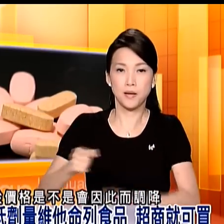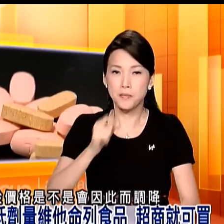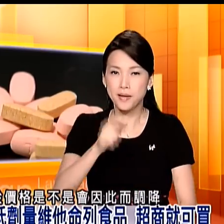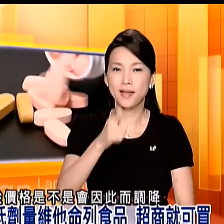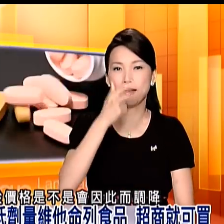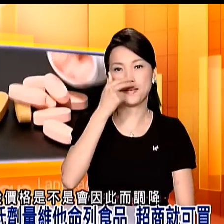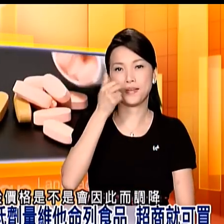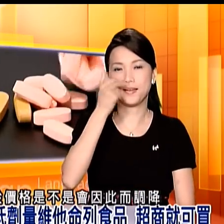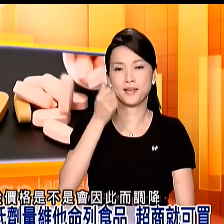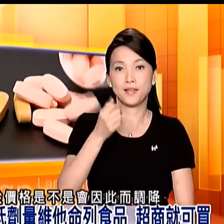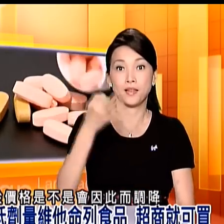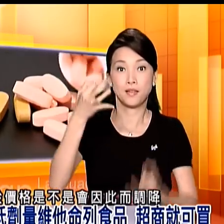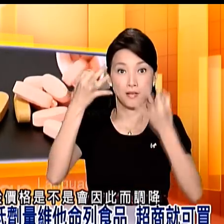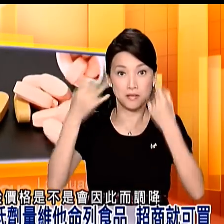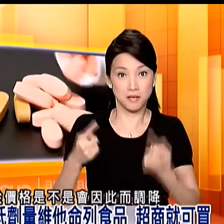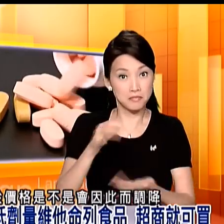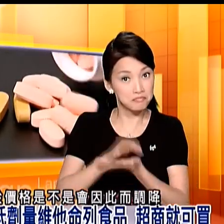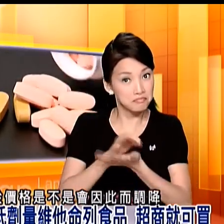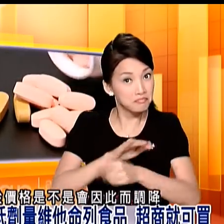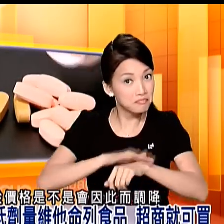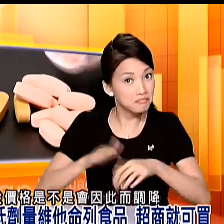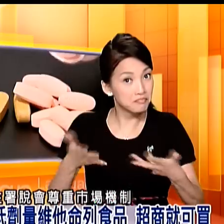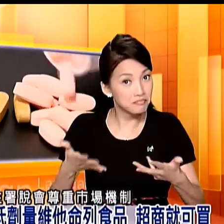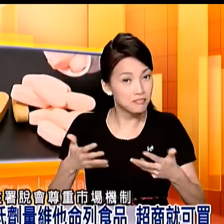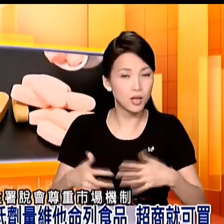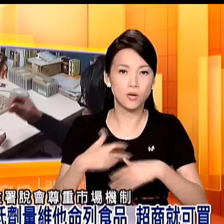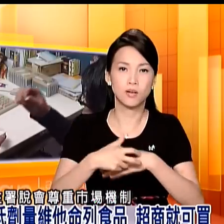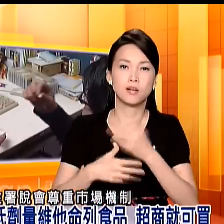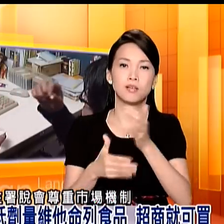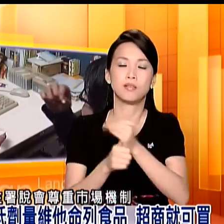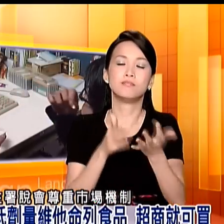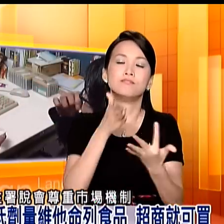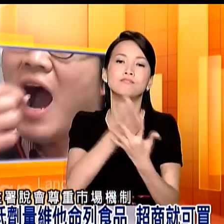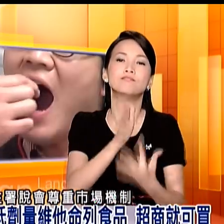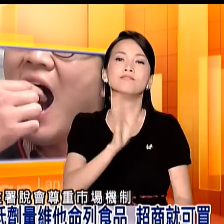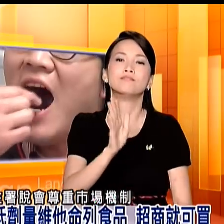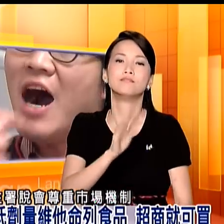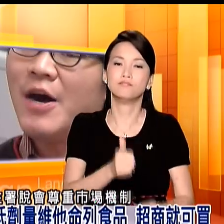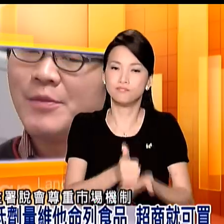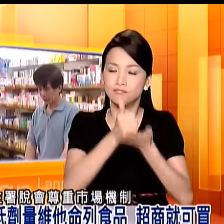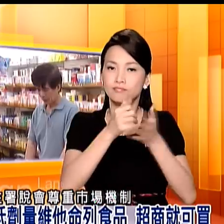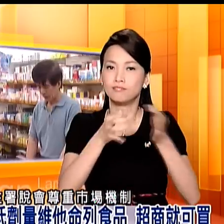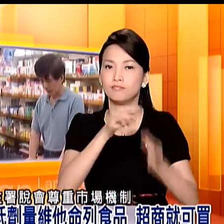价格是不是会因此而调降，卫生署说会尊重市场机制。